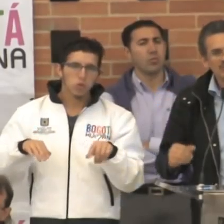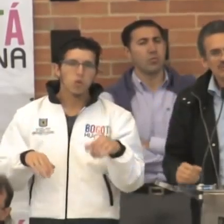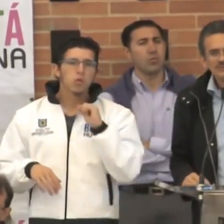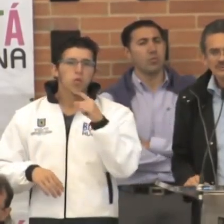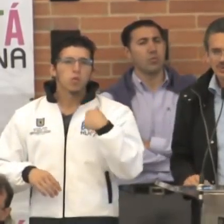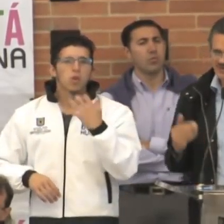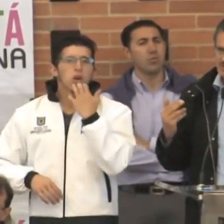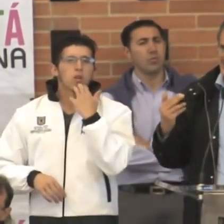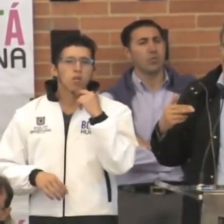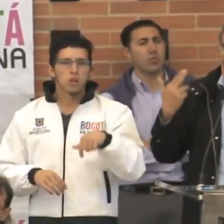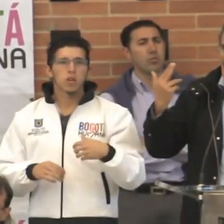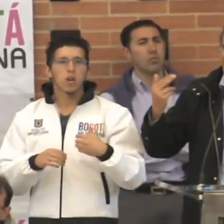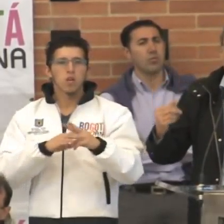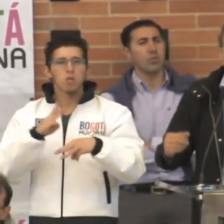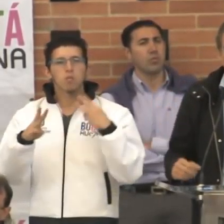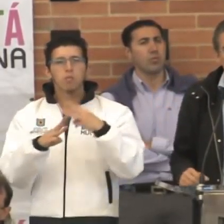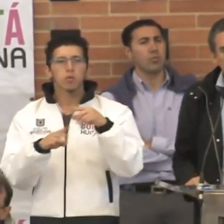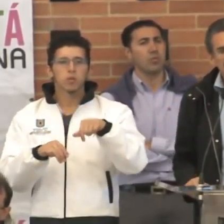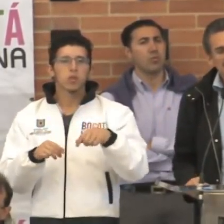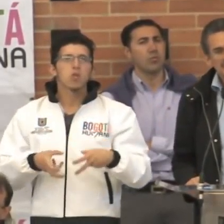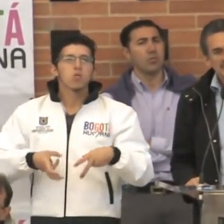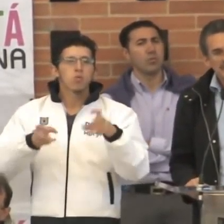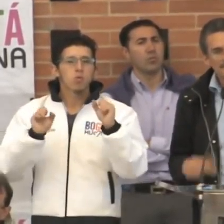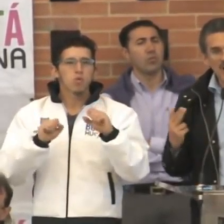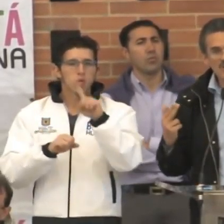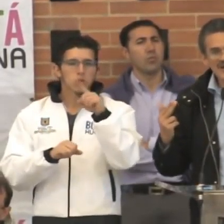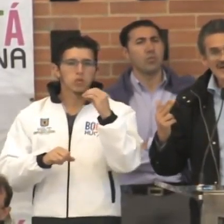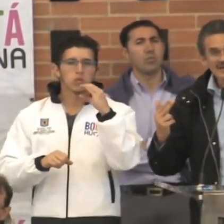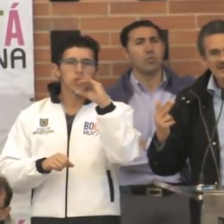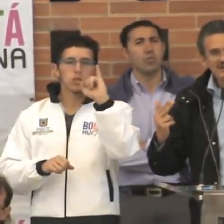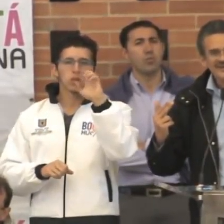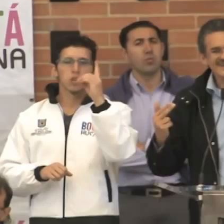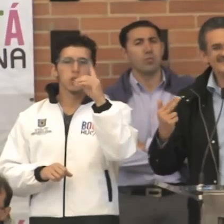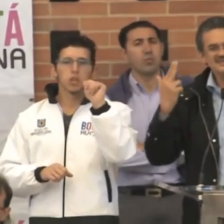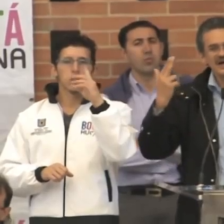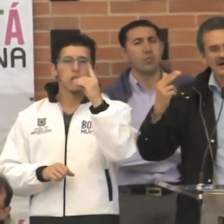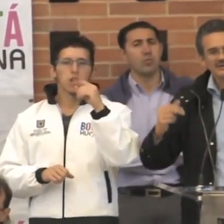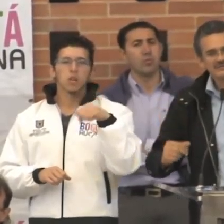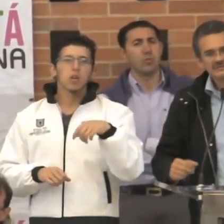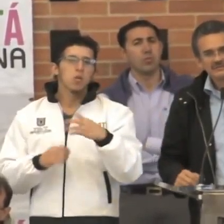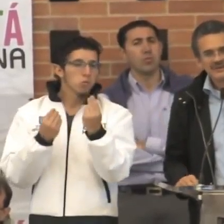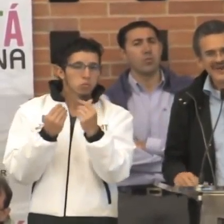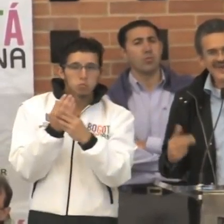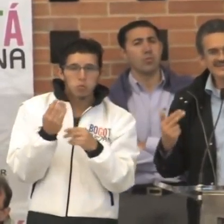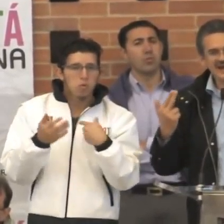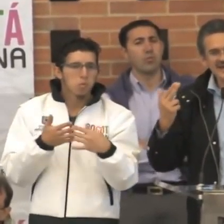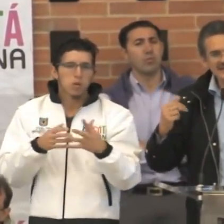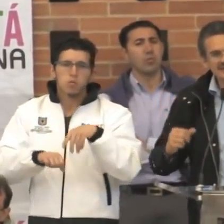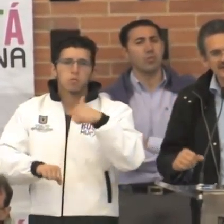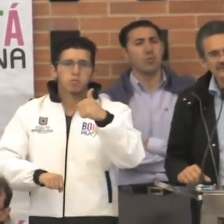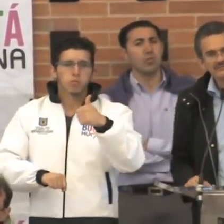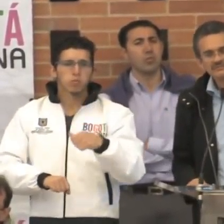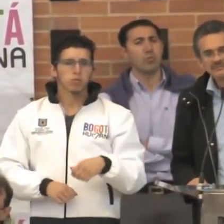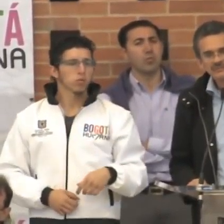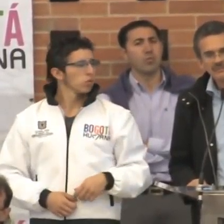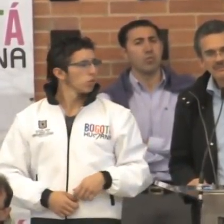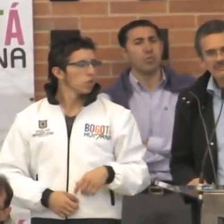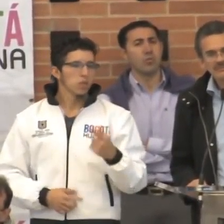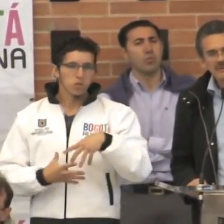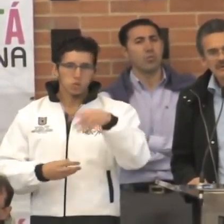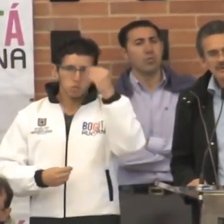mundo de una sociedad nueva, pobre y digna, inteligente.